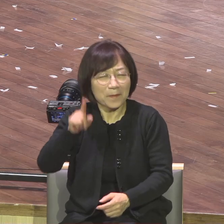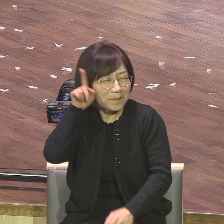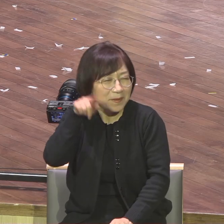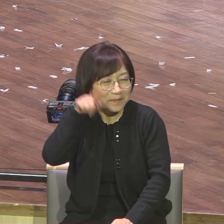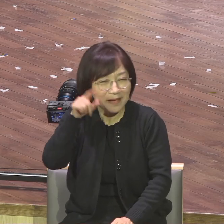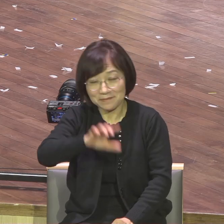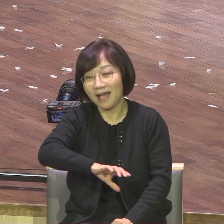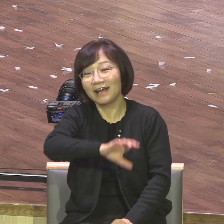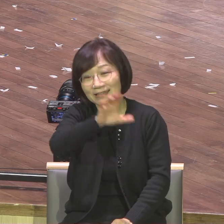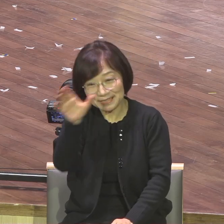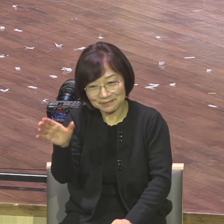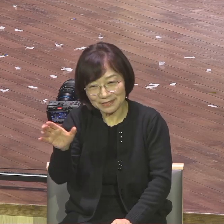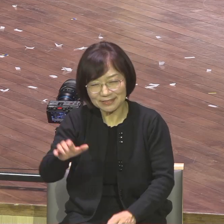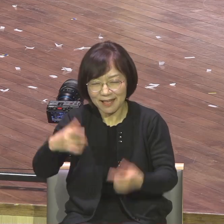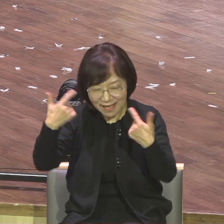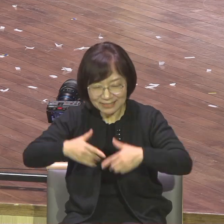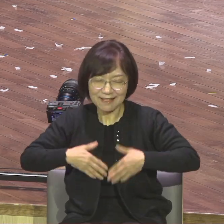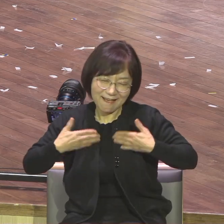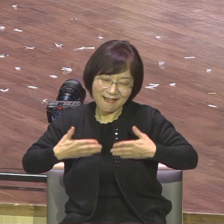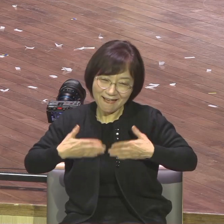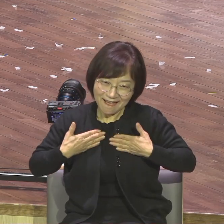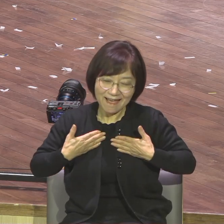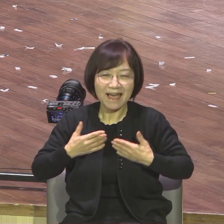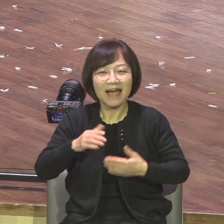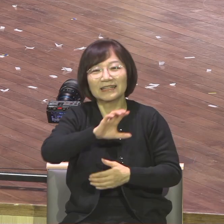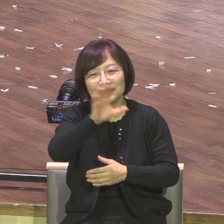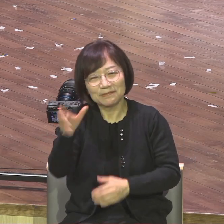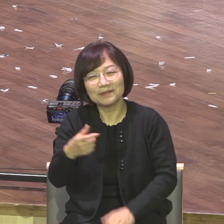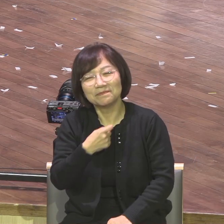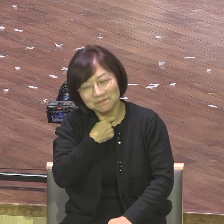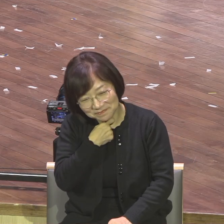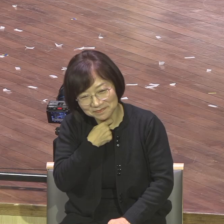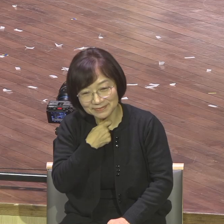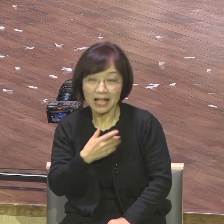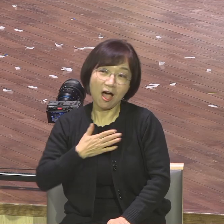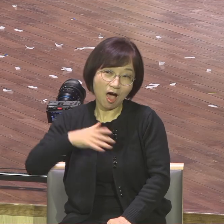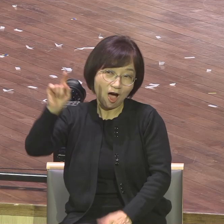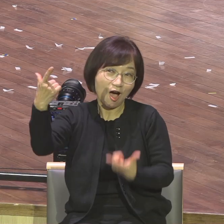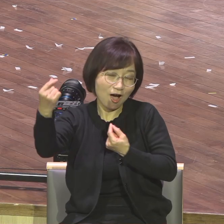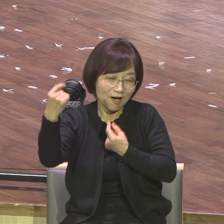할래요. 저도요. 그래. 저도요.